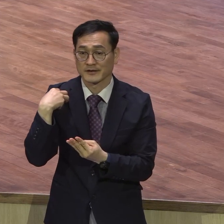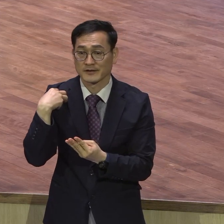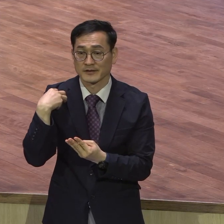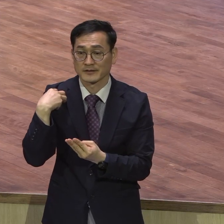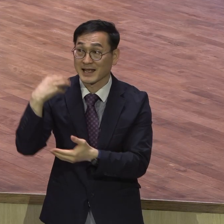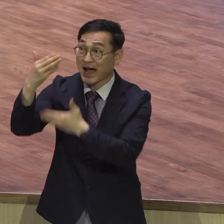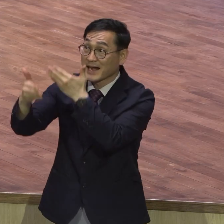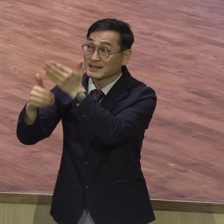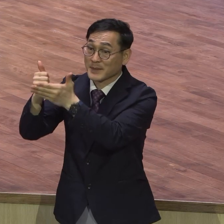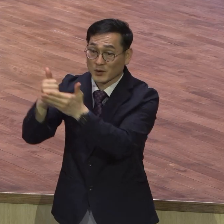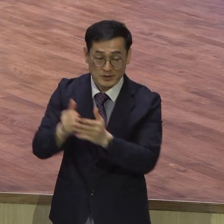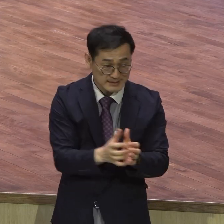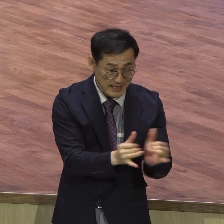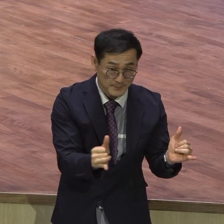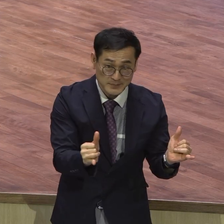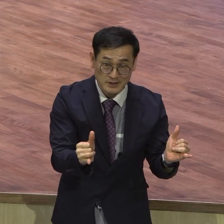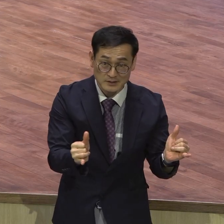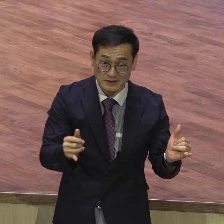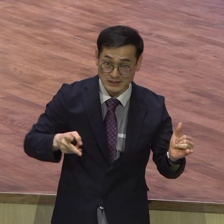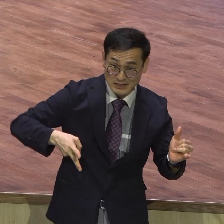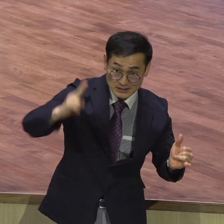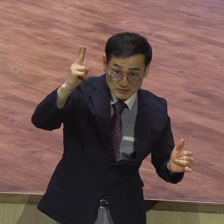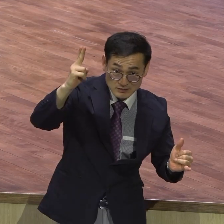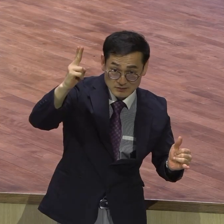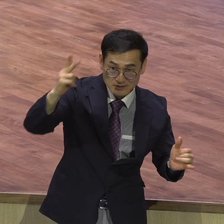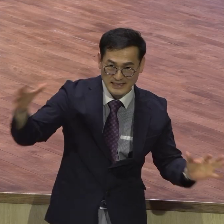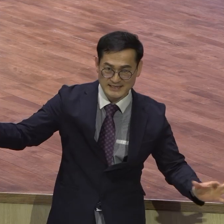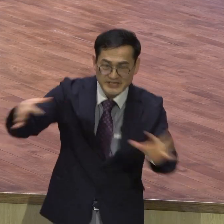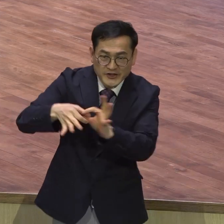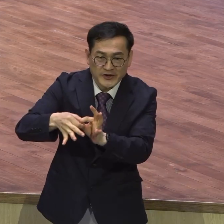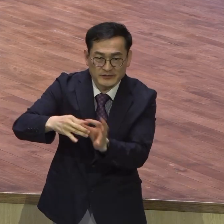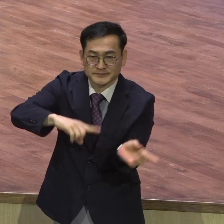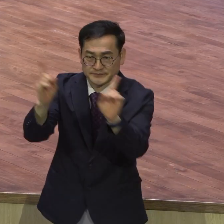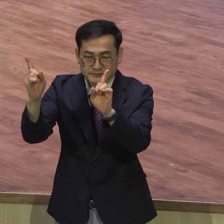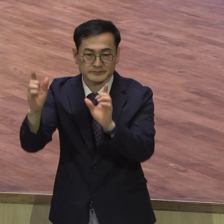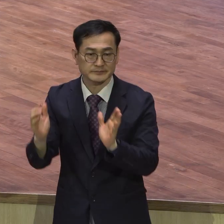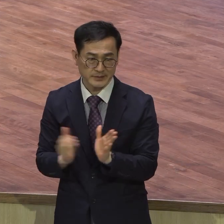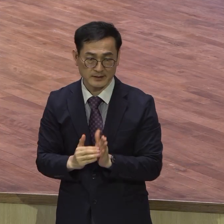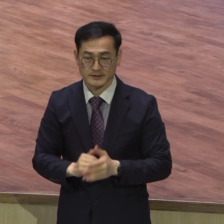우리 사회에 막혀 있었던 이 모든 장벽들을 다 허물어버리시고